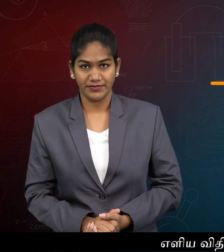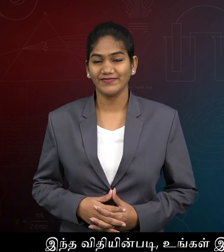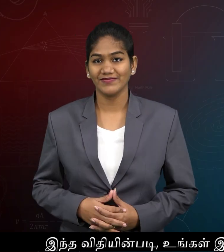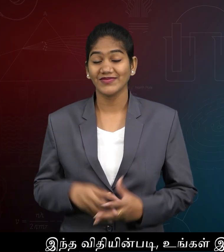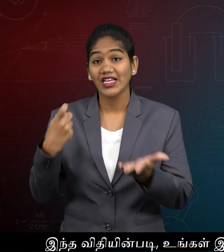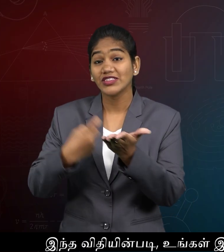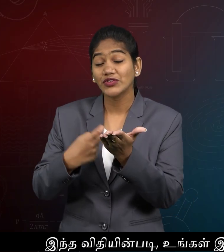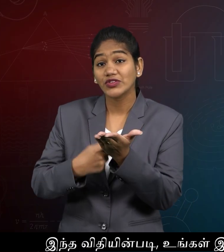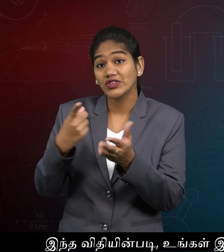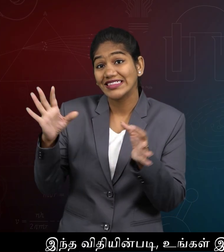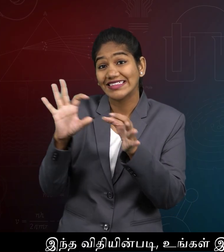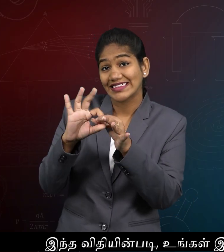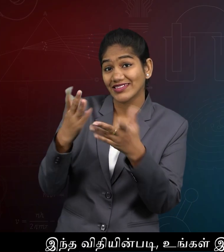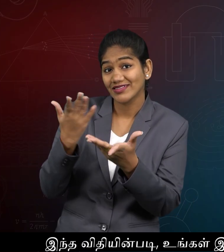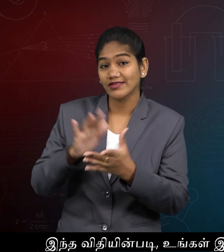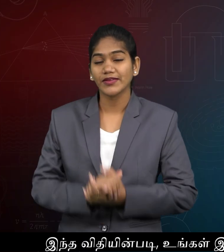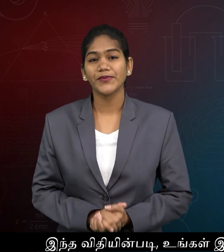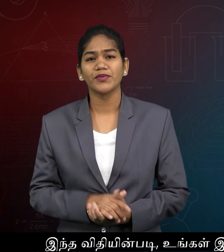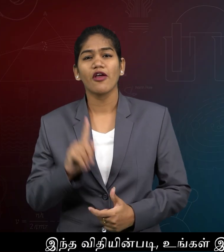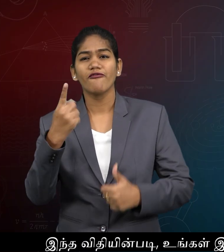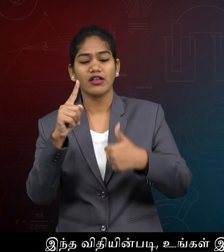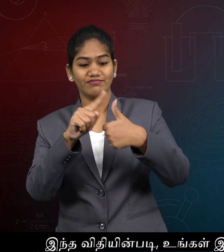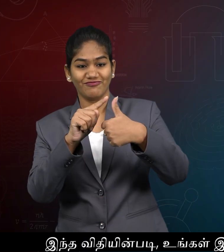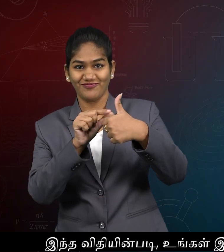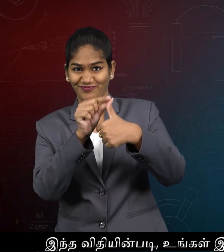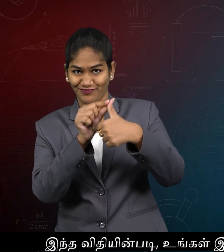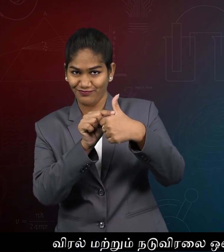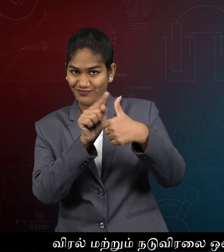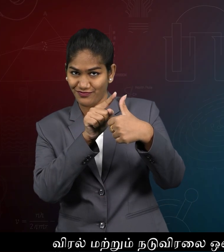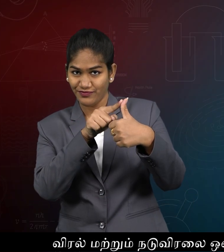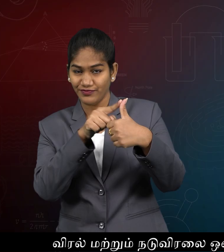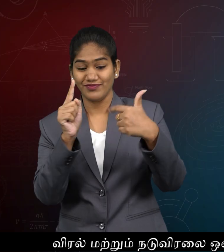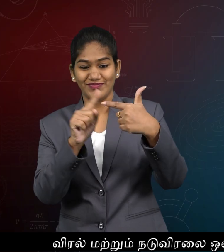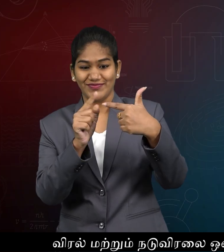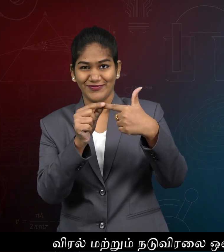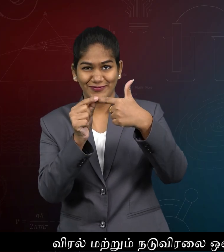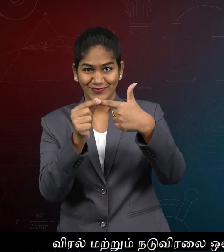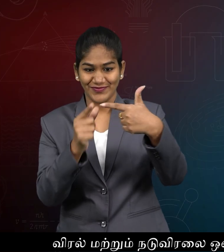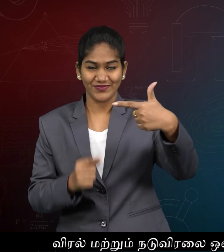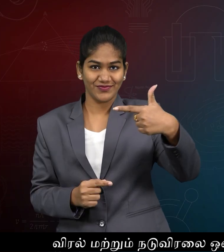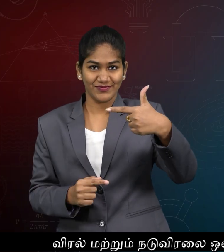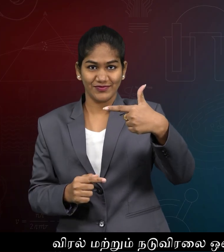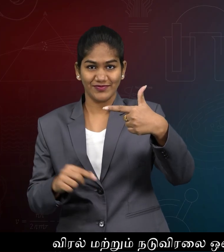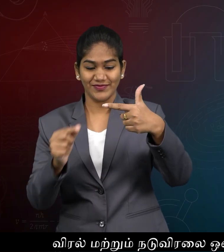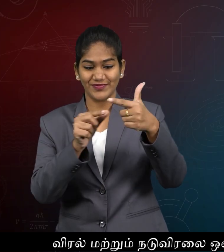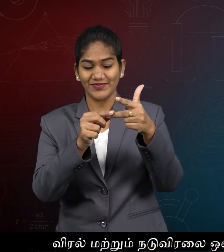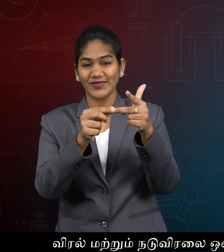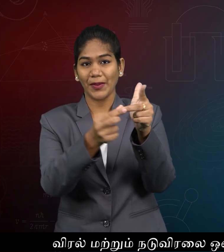இந்த விதியின்படி உங்கள் இடது கையின் கட்டைவிரல், ஆள்காட்டி விரல் மற்றும் நடுவிரலை ஒன்றுக்கொன்று